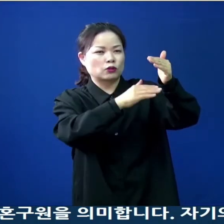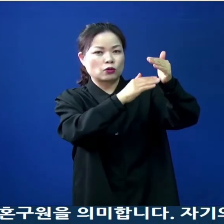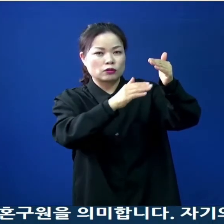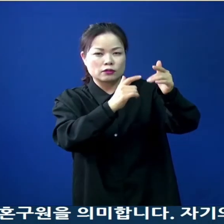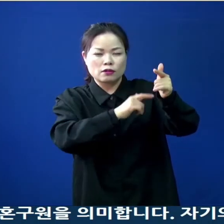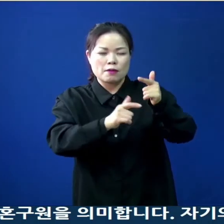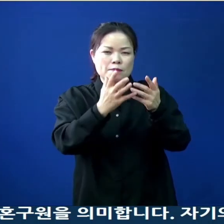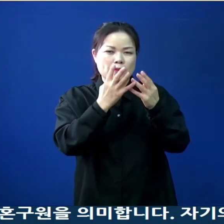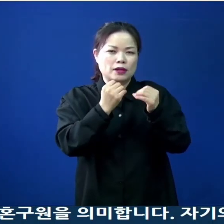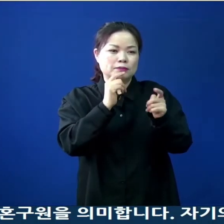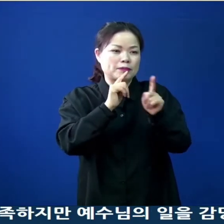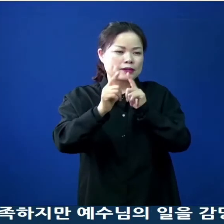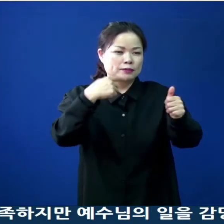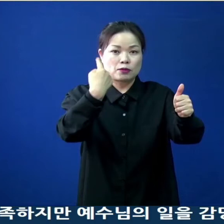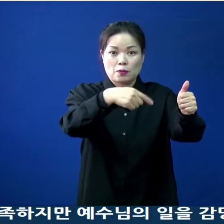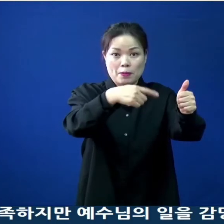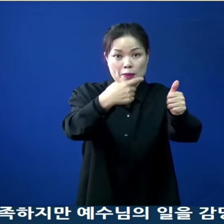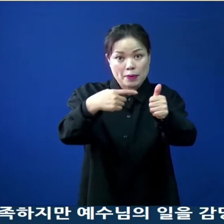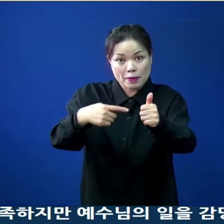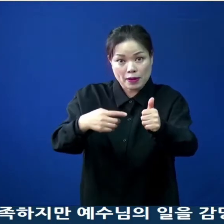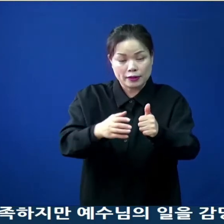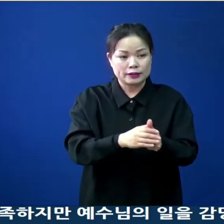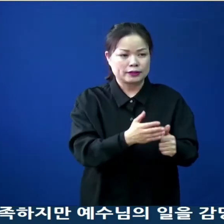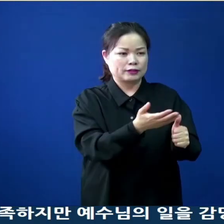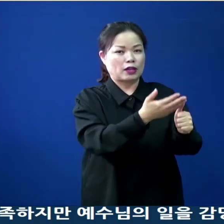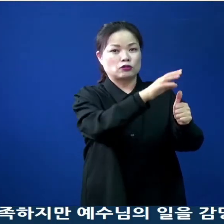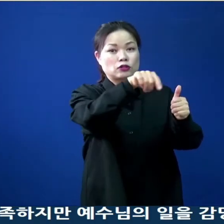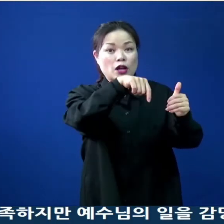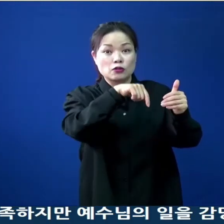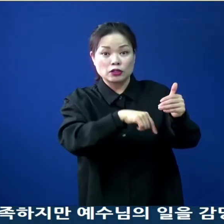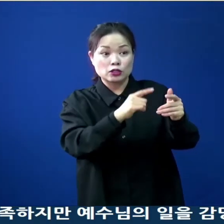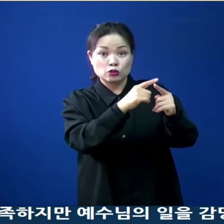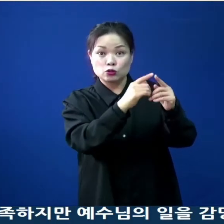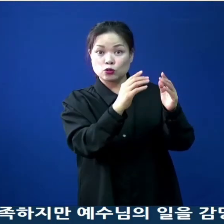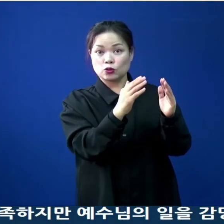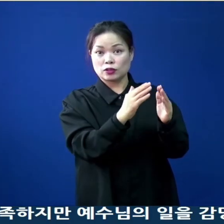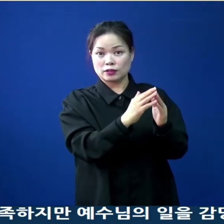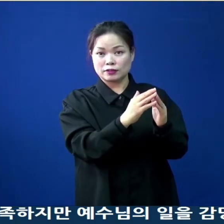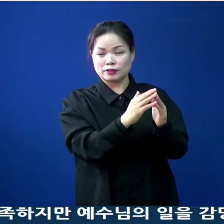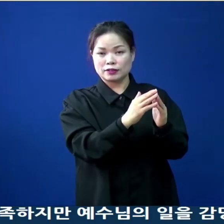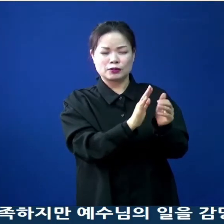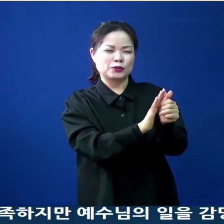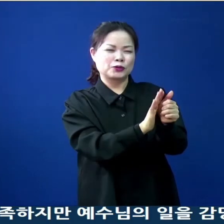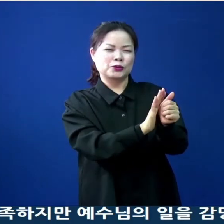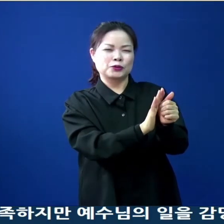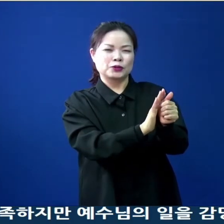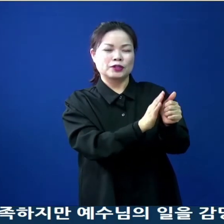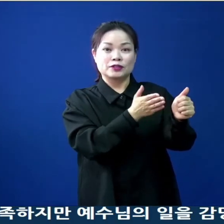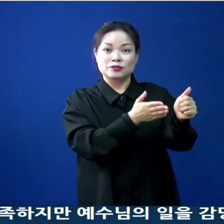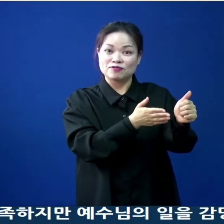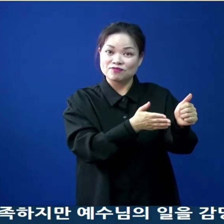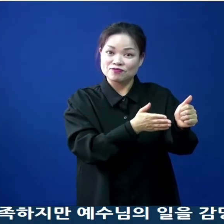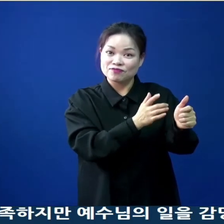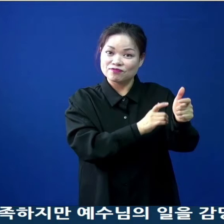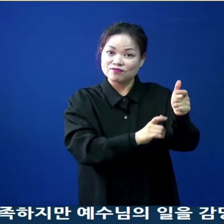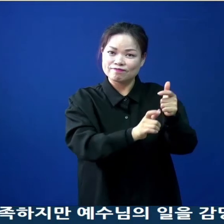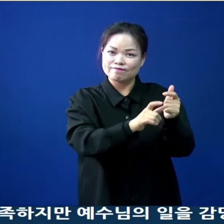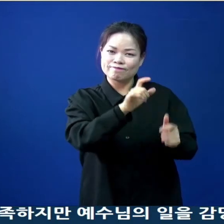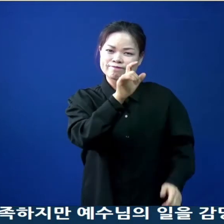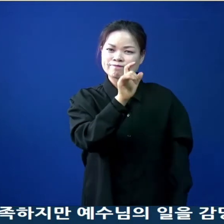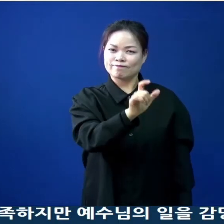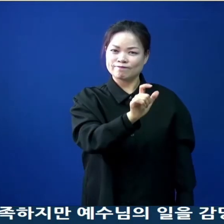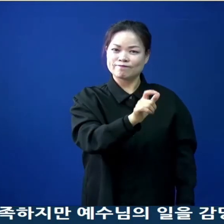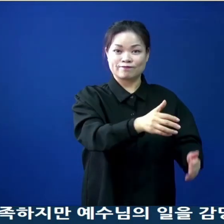더욱더 말씀으로 가르치고 권면합니다. 고난 가운데 있는 그 교회를 위로하고 권면하며 더욱